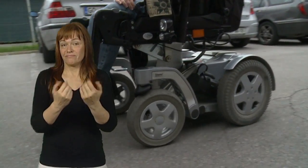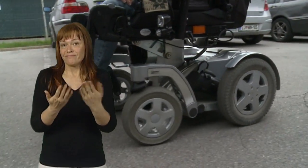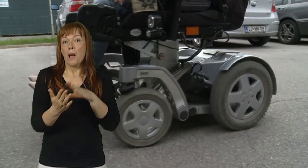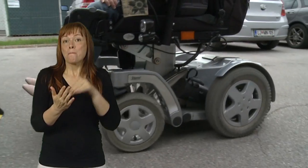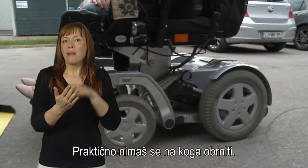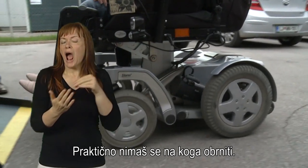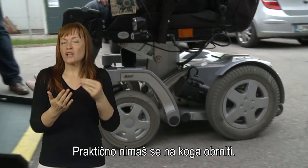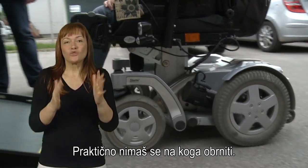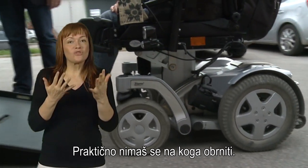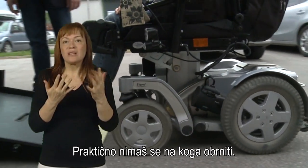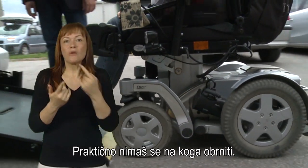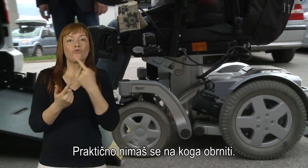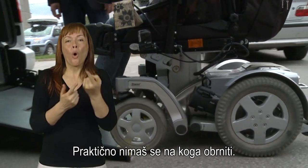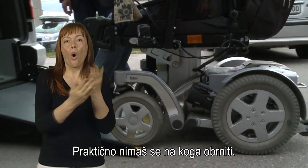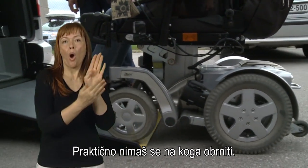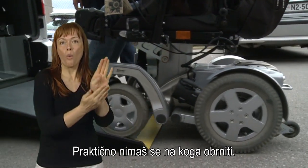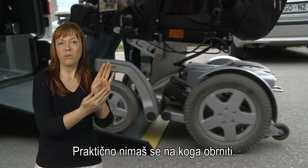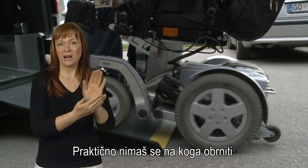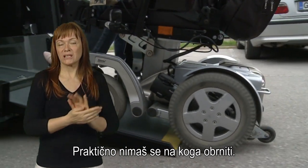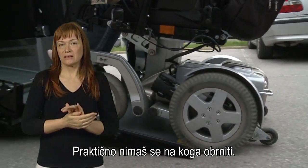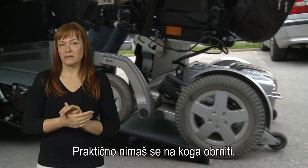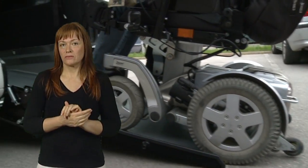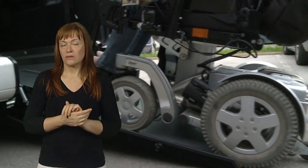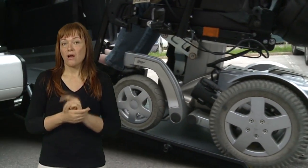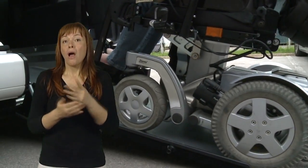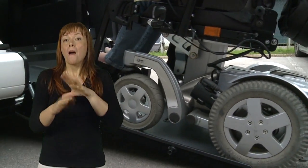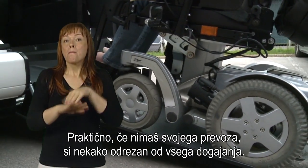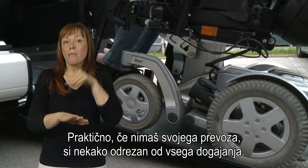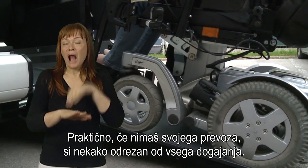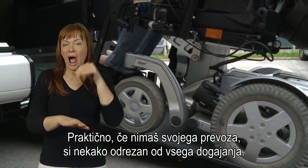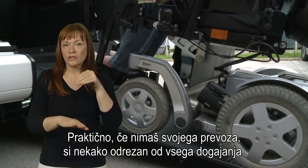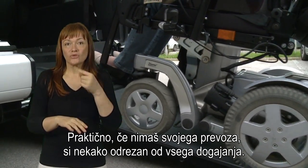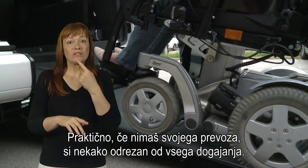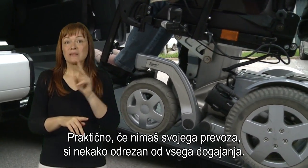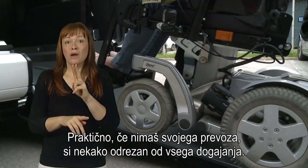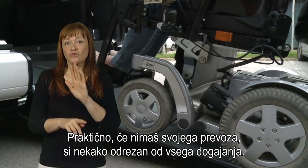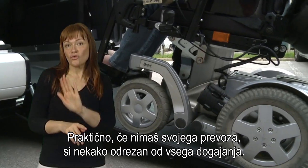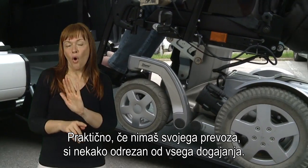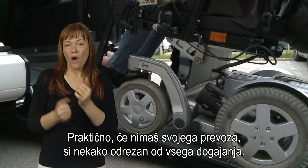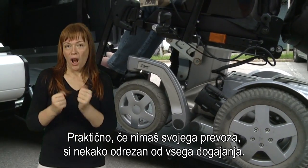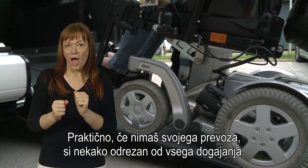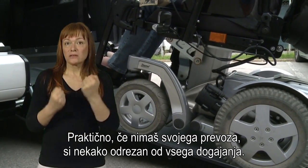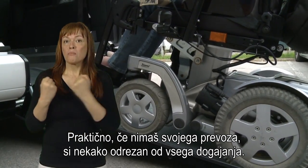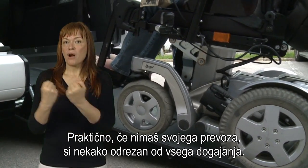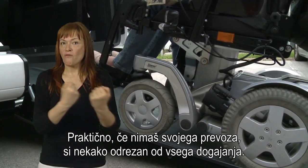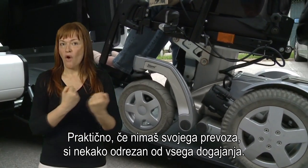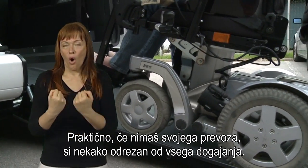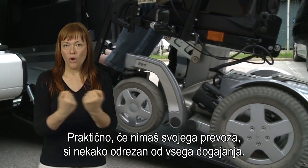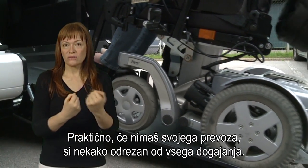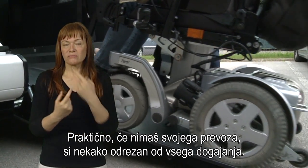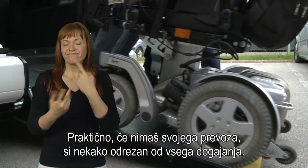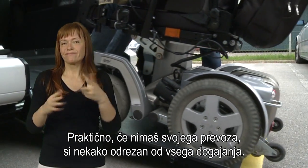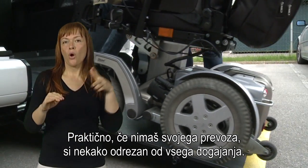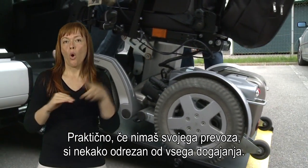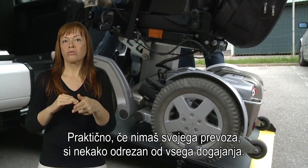da praktično nimaš se na koga obrniti. Zdaj pa praktično, če nimaš svojega prevoza, si